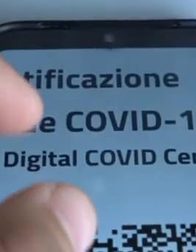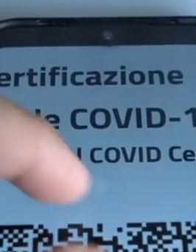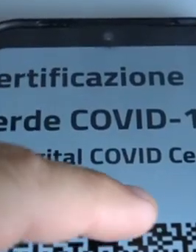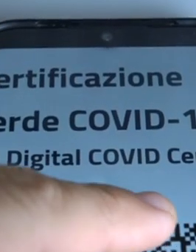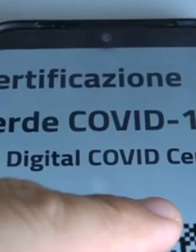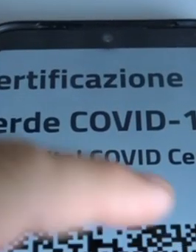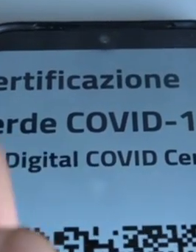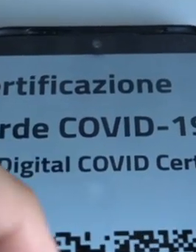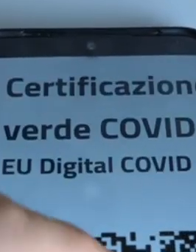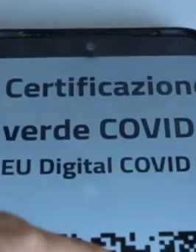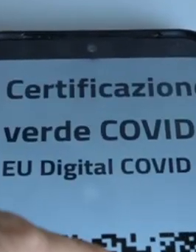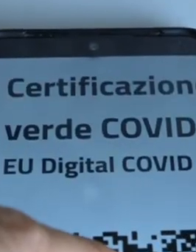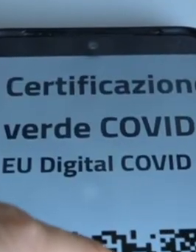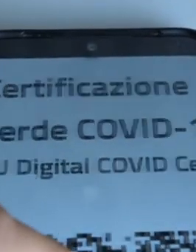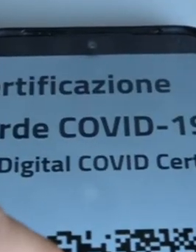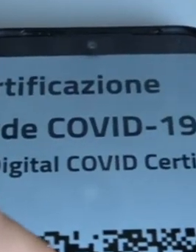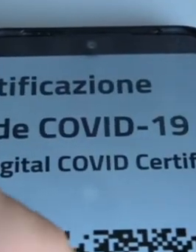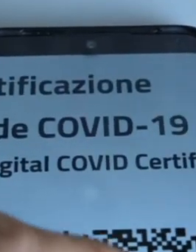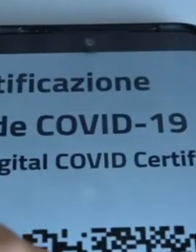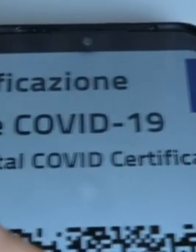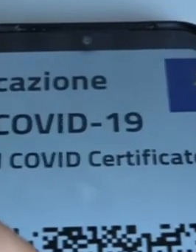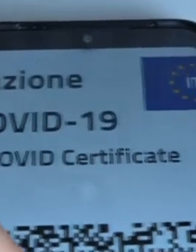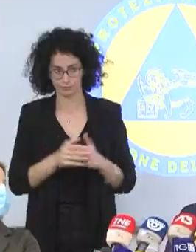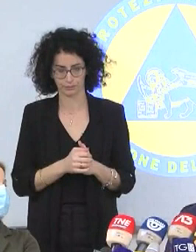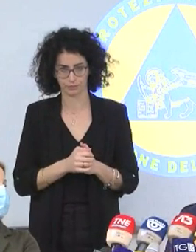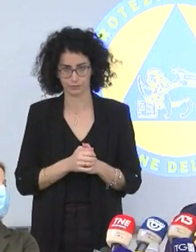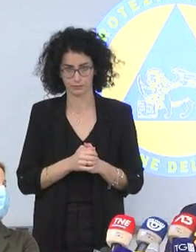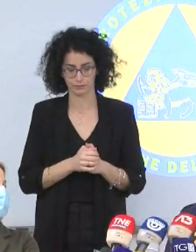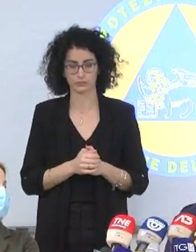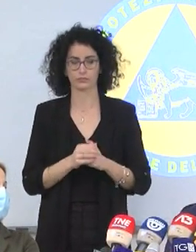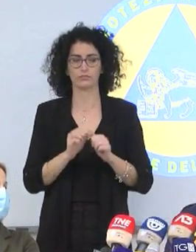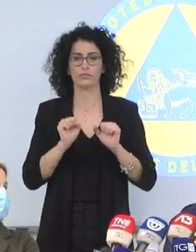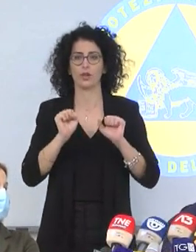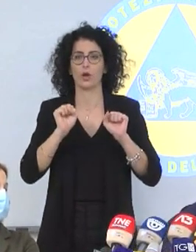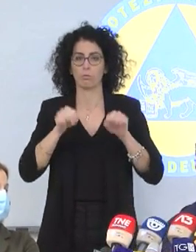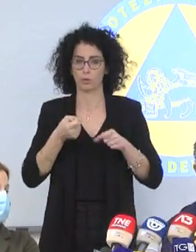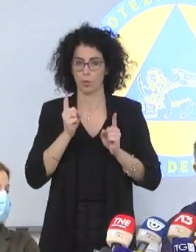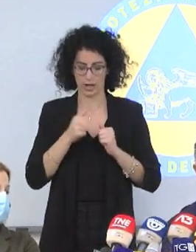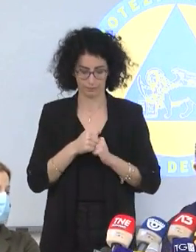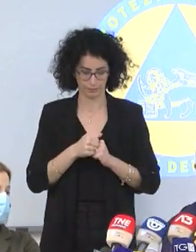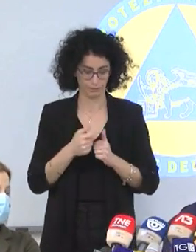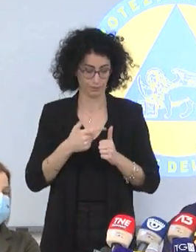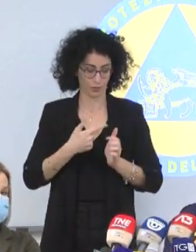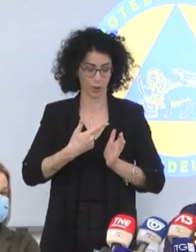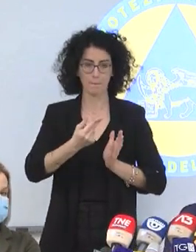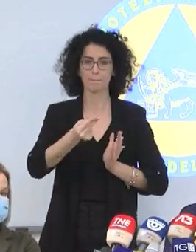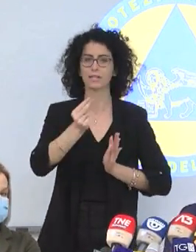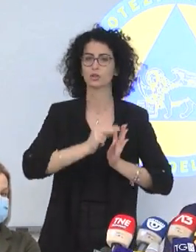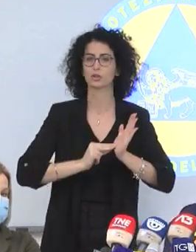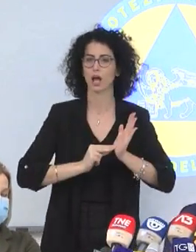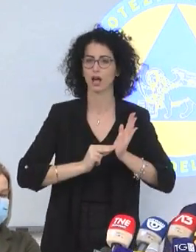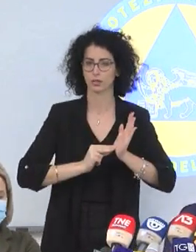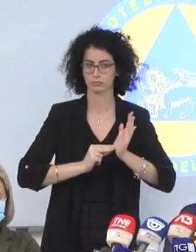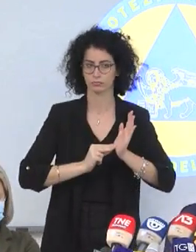vaccinale e per chi lavora ha l'obbligo di super green pass avranno la possibilità o di prenotarsi e ci sono slot liberi